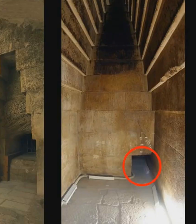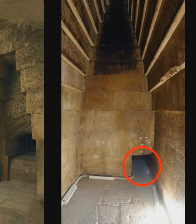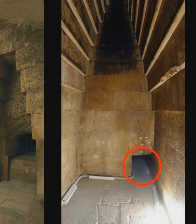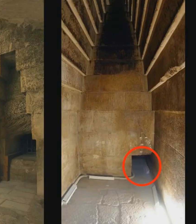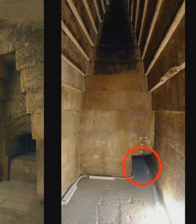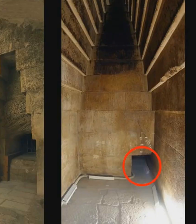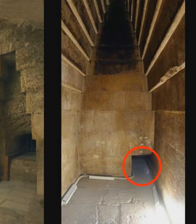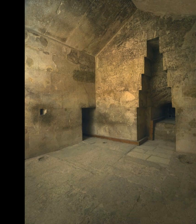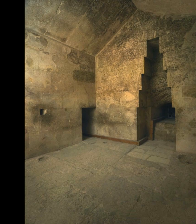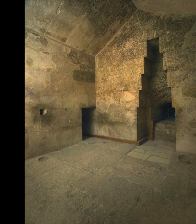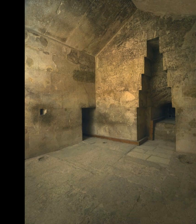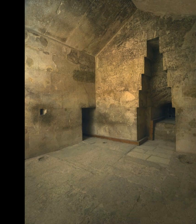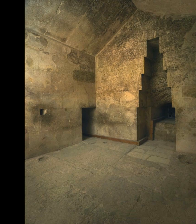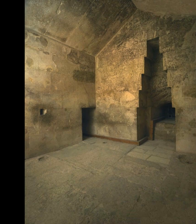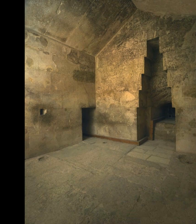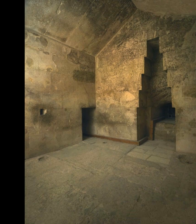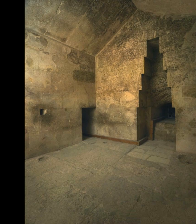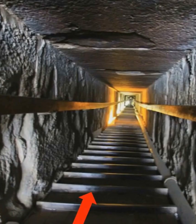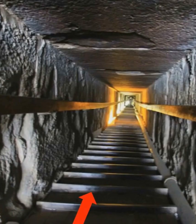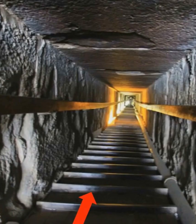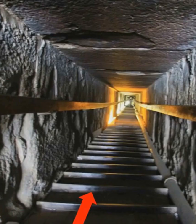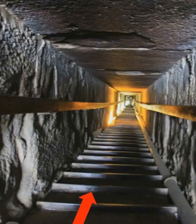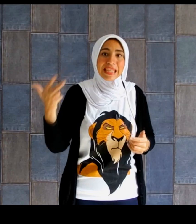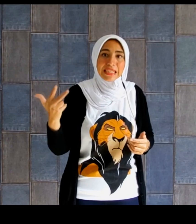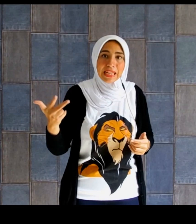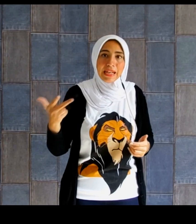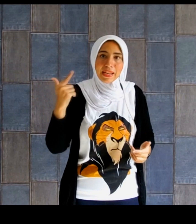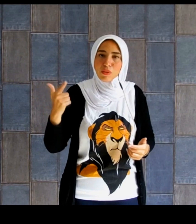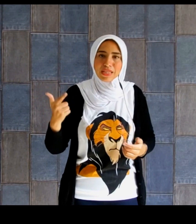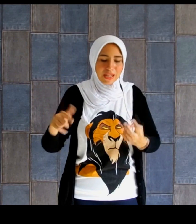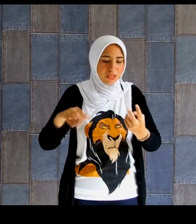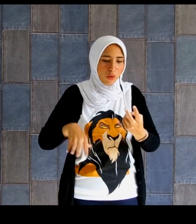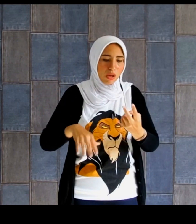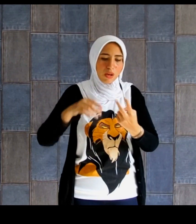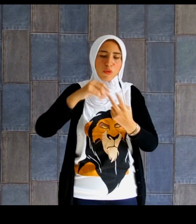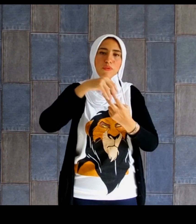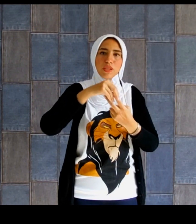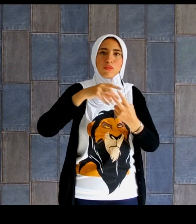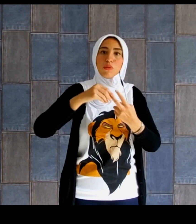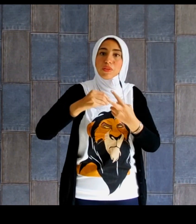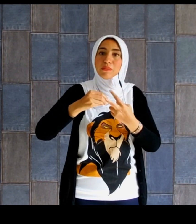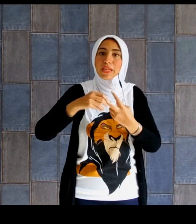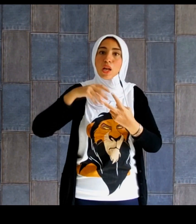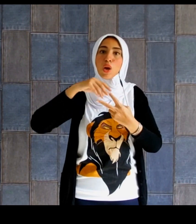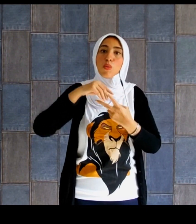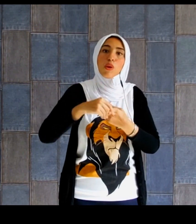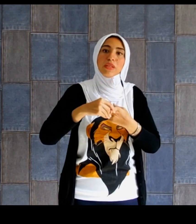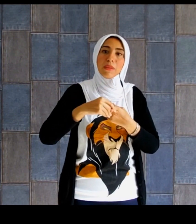ومفيش خربوش واحد مرسوم على الحيطان سواء يمينك او شمالك ثالث حاجة انا دلوقتي عندي جوه الهرم وغرفتين وغرفة الملك وغرفة